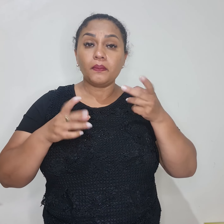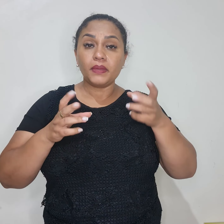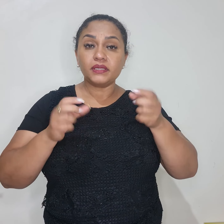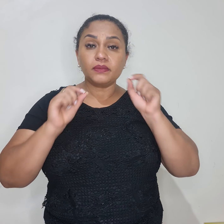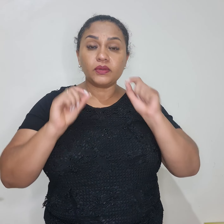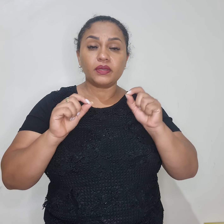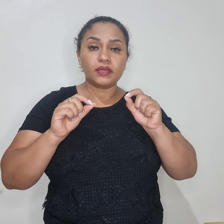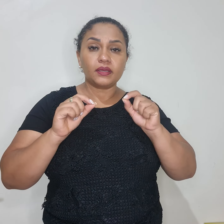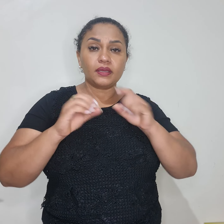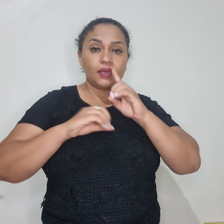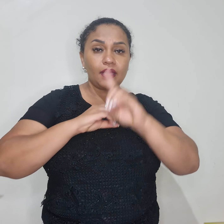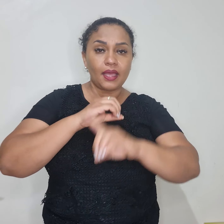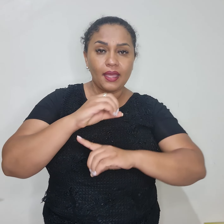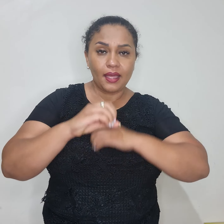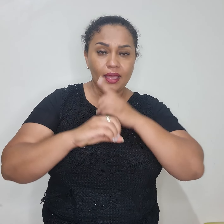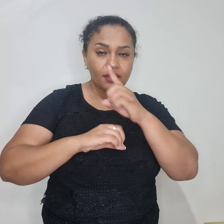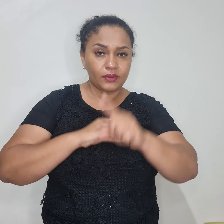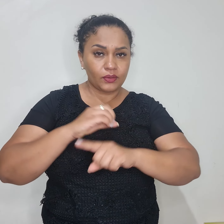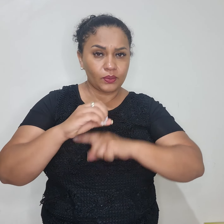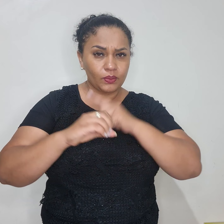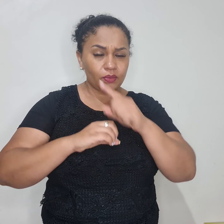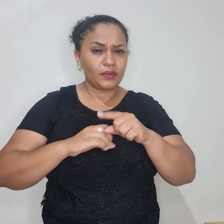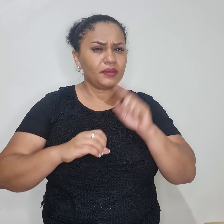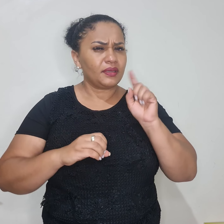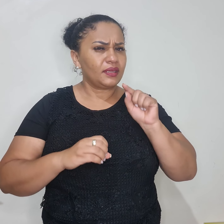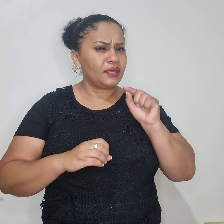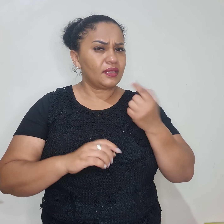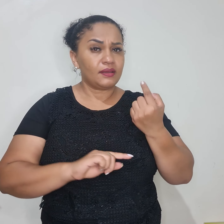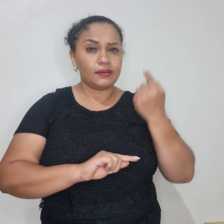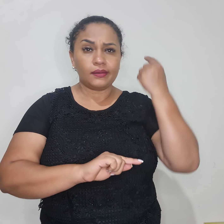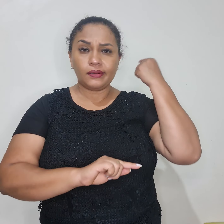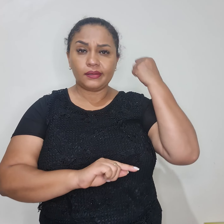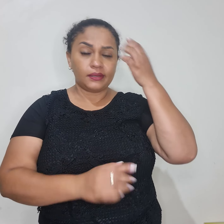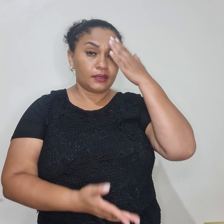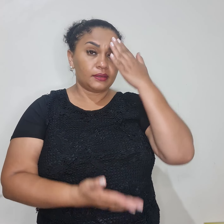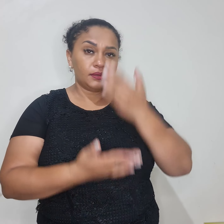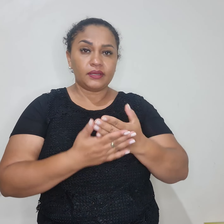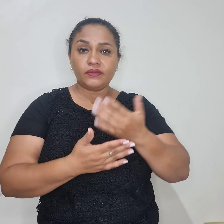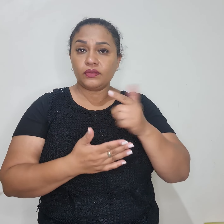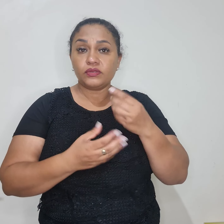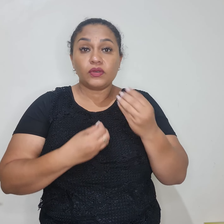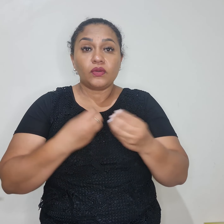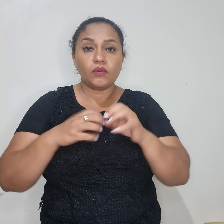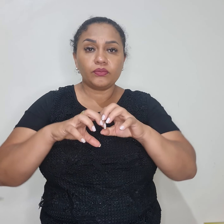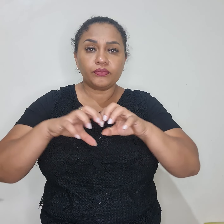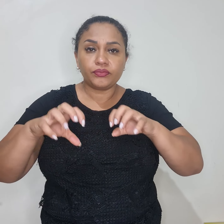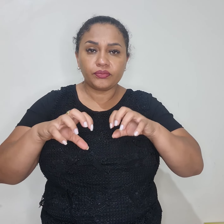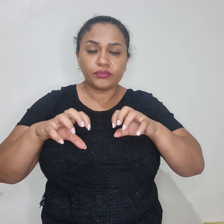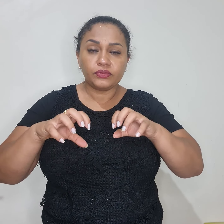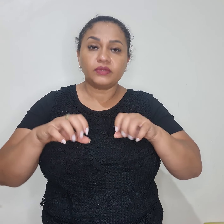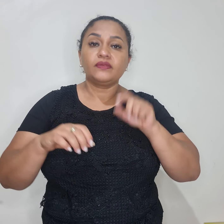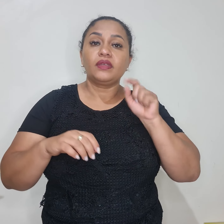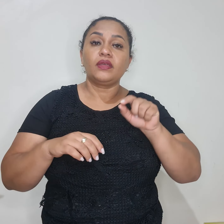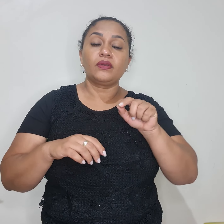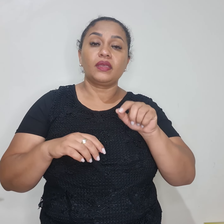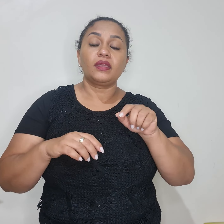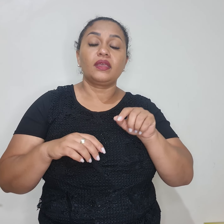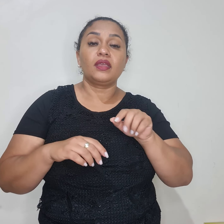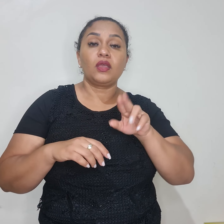é uma partícula até então. Acreditava-se que era totalmente indivisível. O átomo é a unidade fundamental da matéria. É a